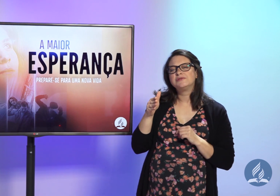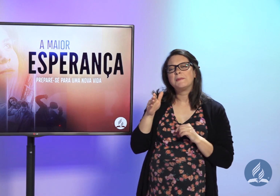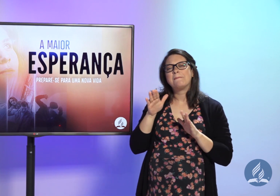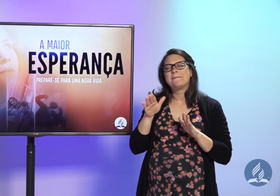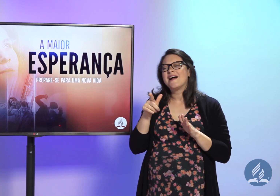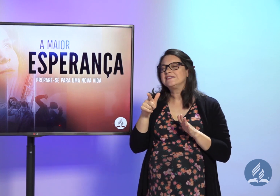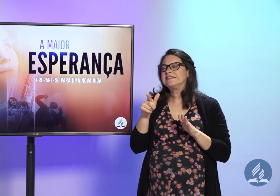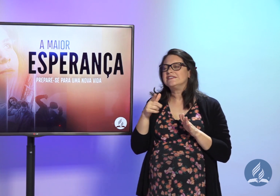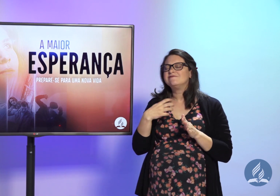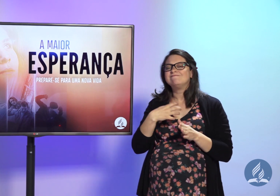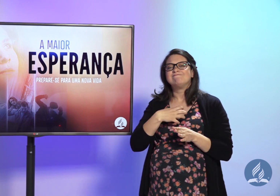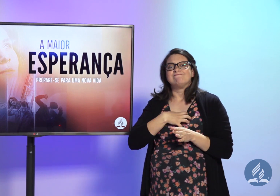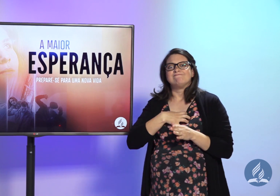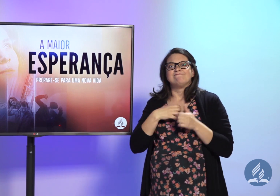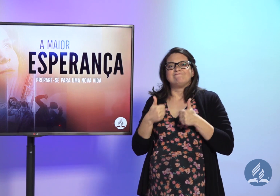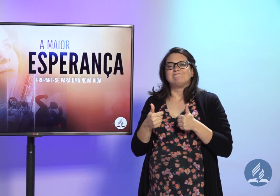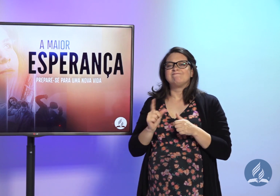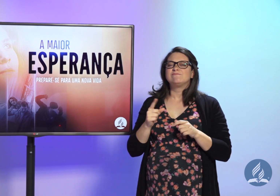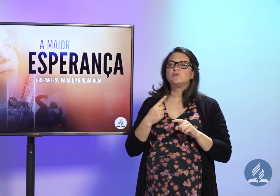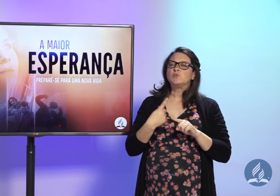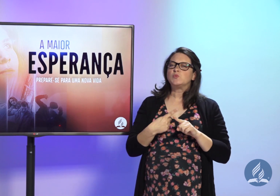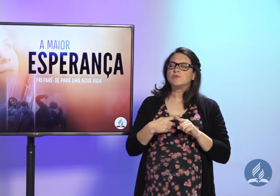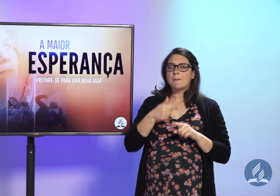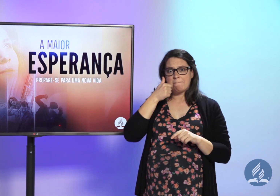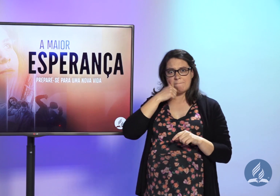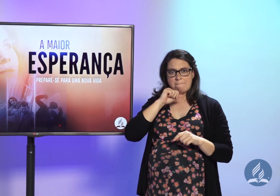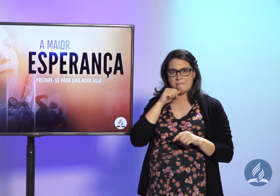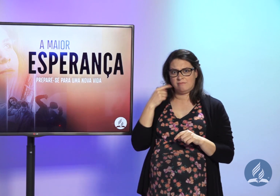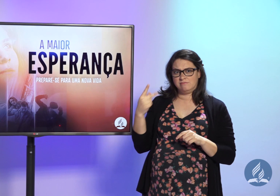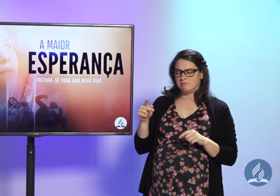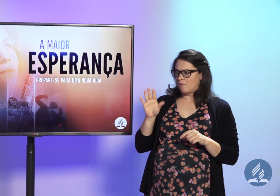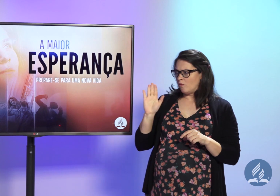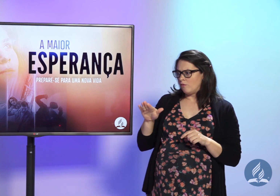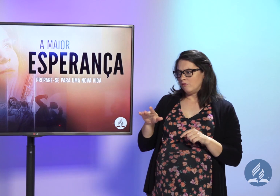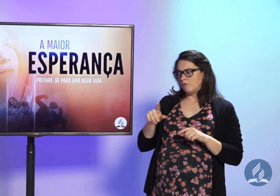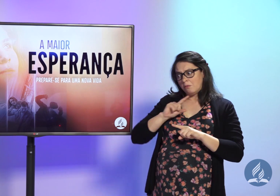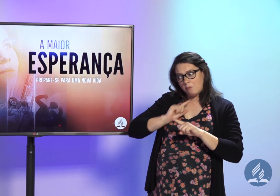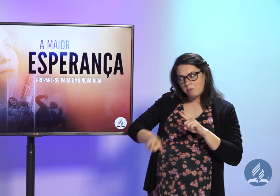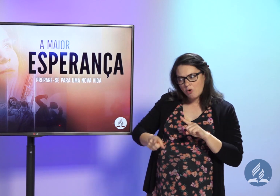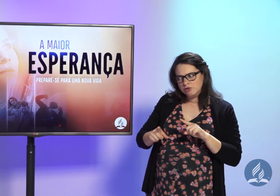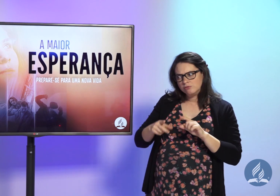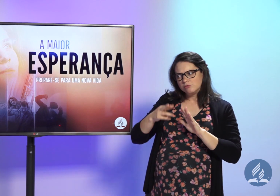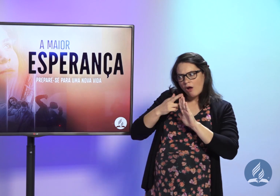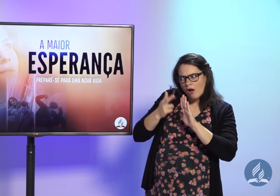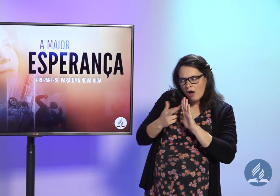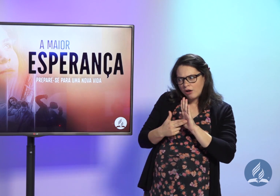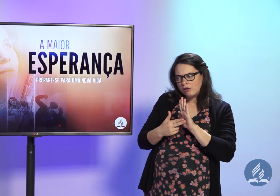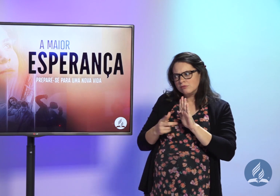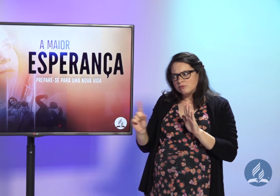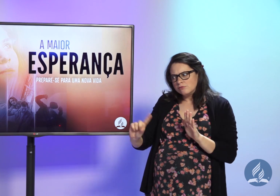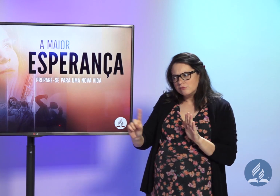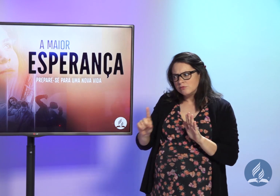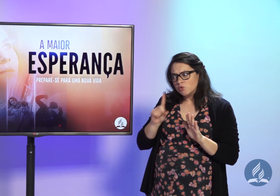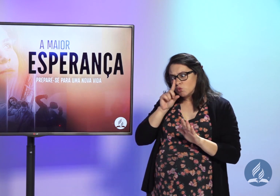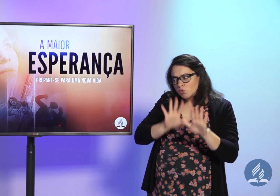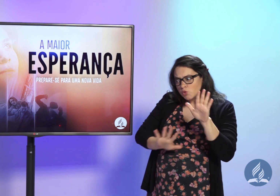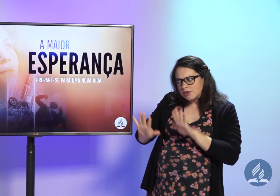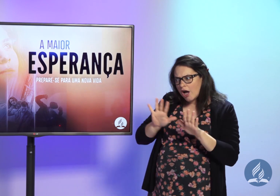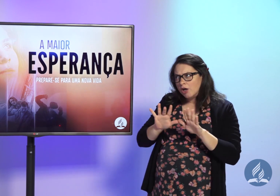Ela continuou indo na igreja, mas não se sentia muito bem. Ele não se sentia muito bem na igreja